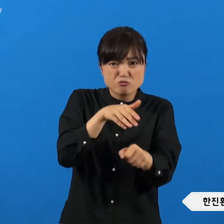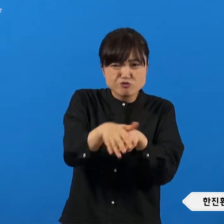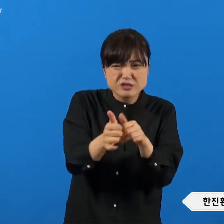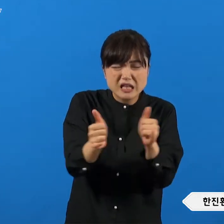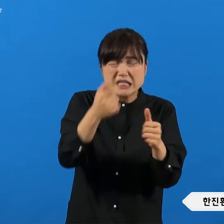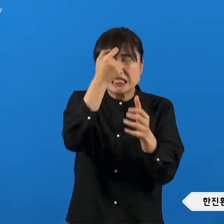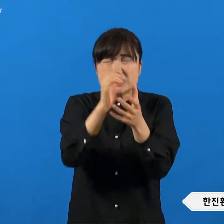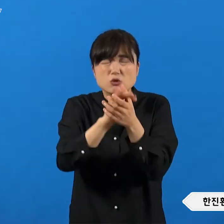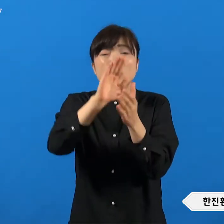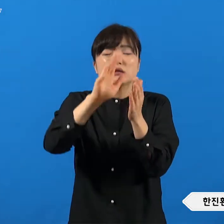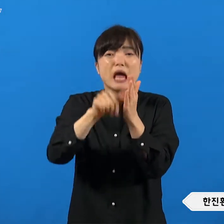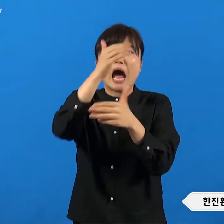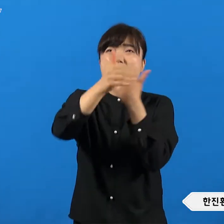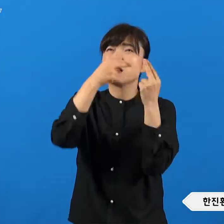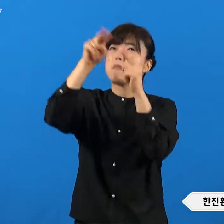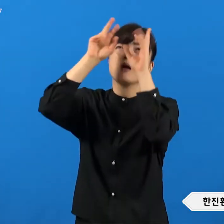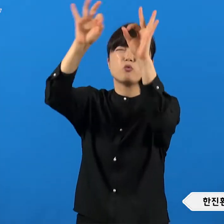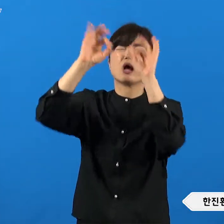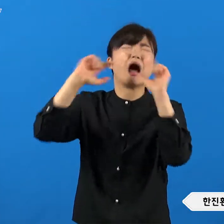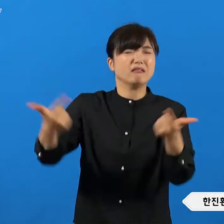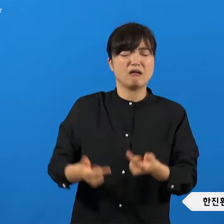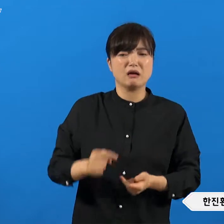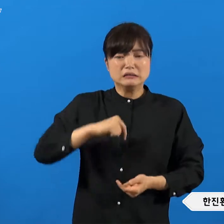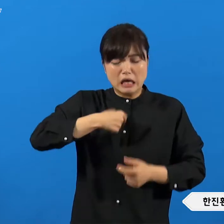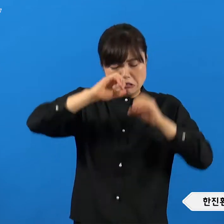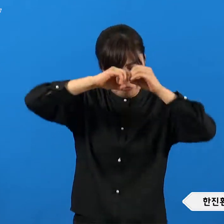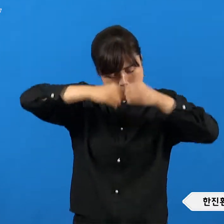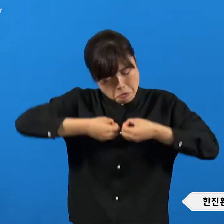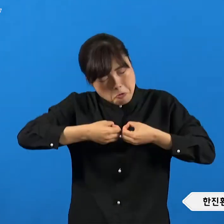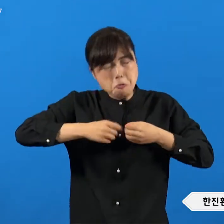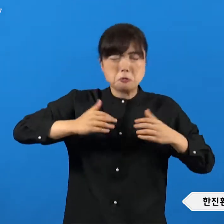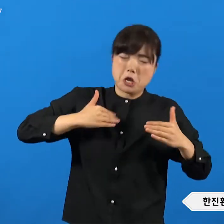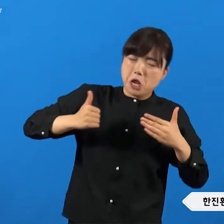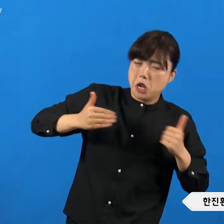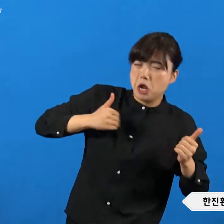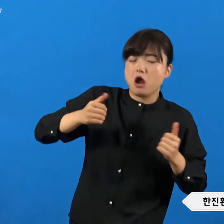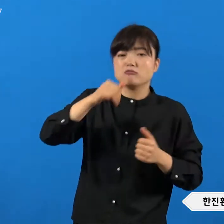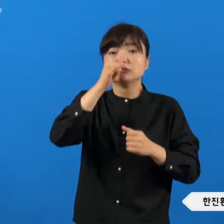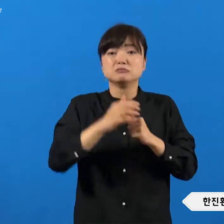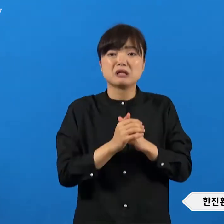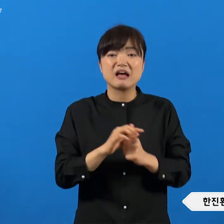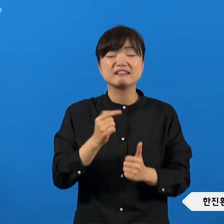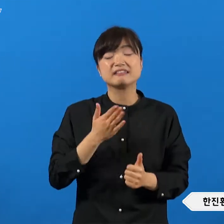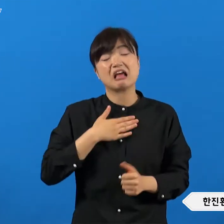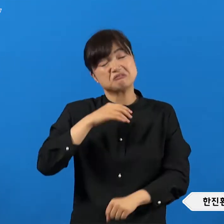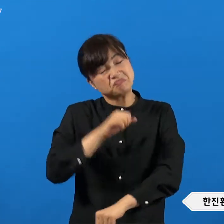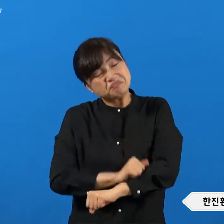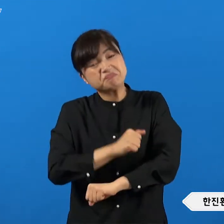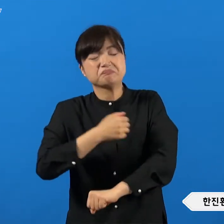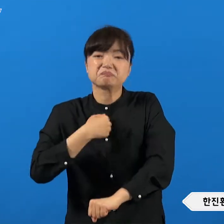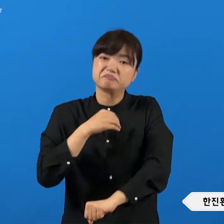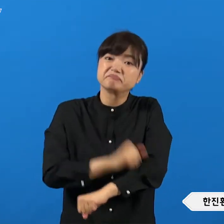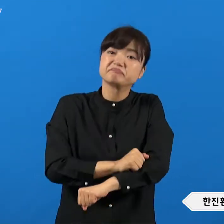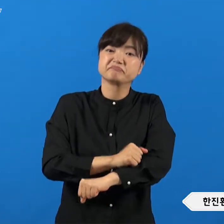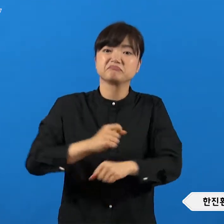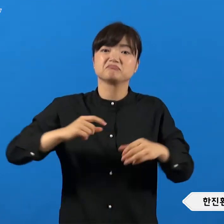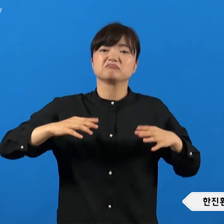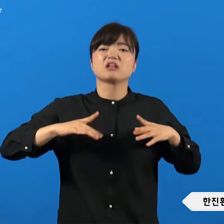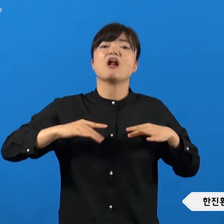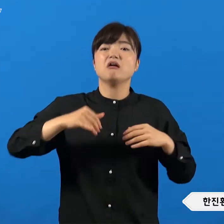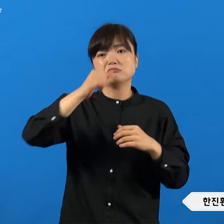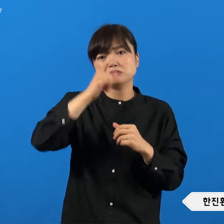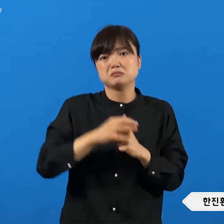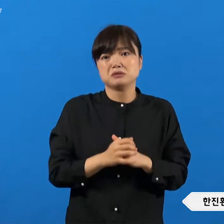율법주의자는 기도할 때도 하나님을 바라보지 않습니다. 자기를 보고 있습니다. 그러면서 내 잘났다 자랑합니다.